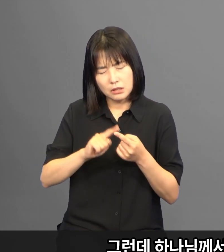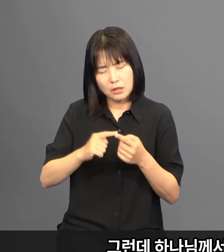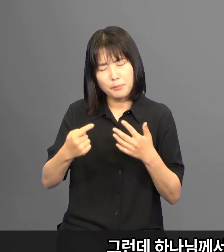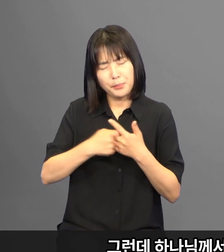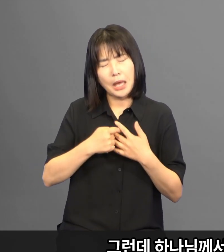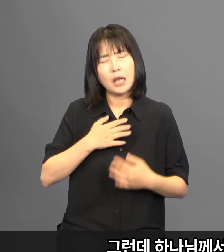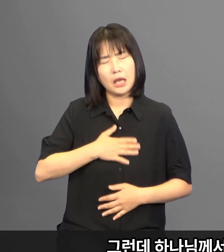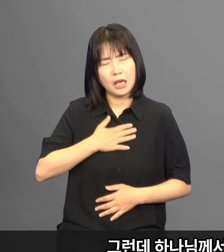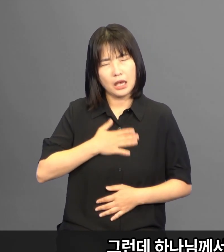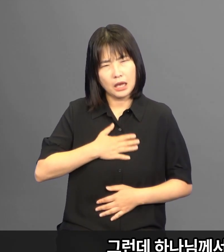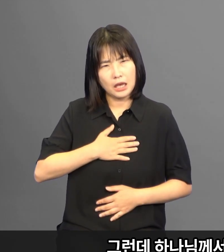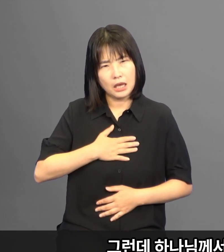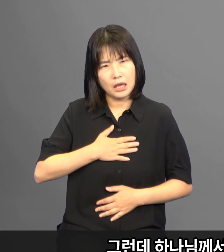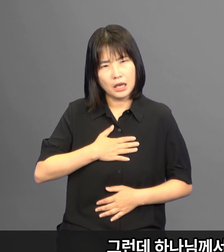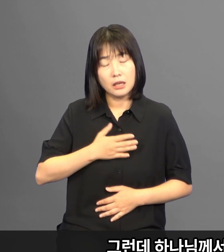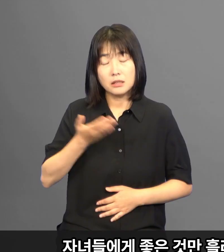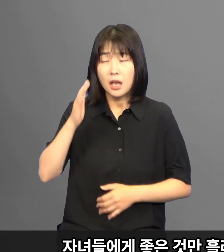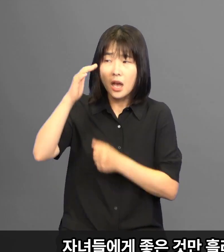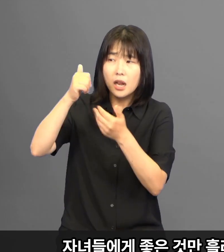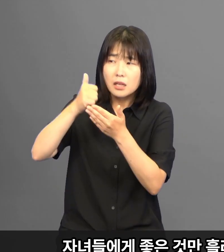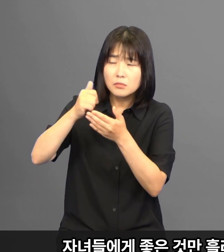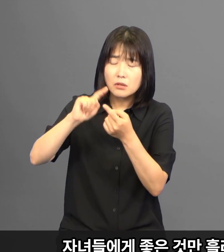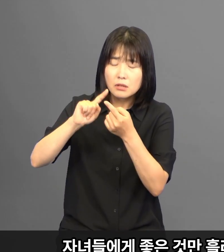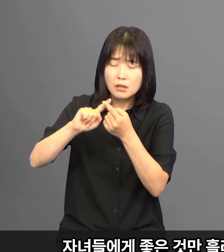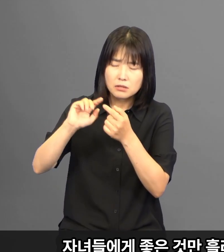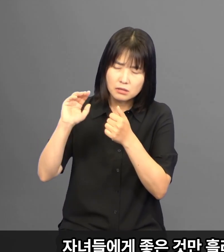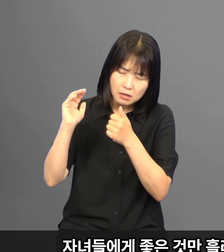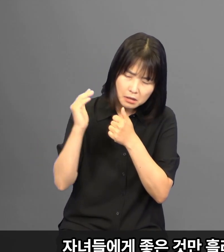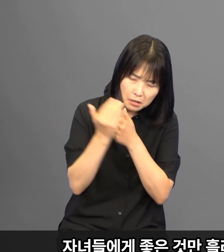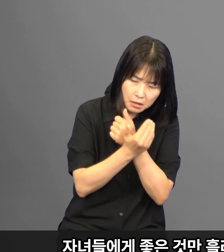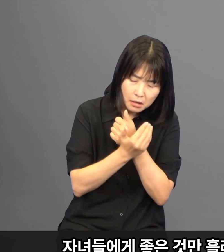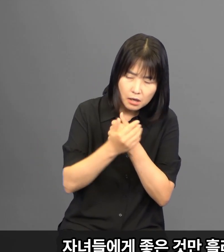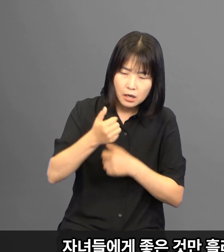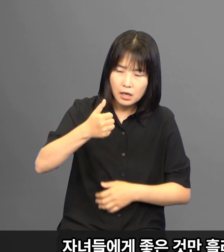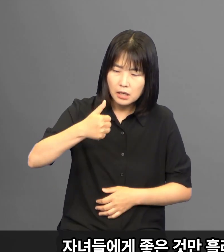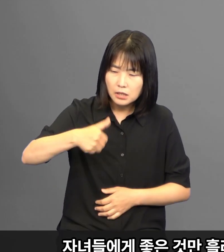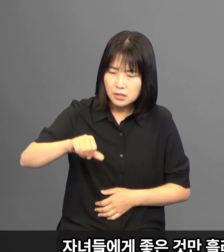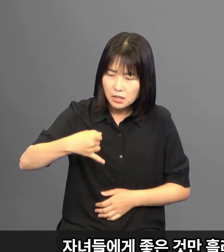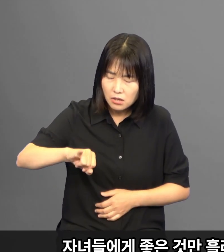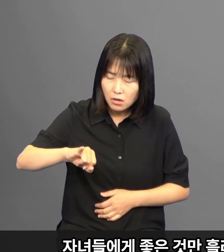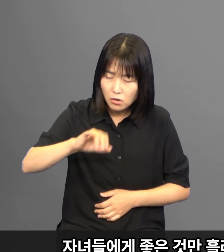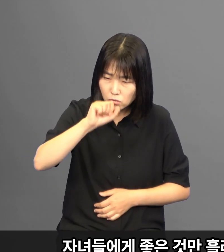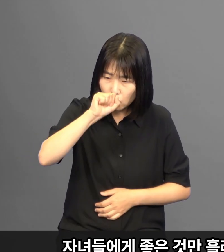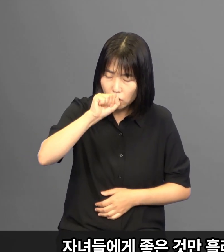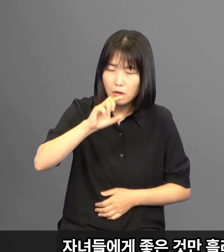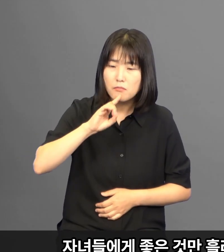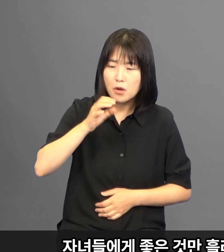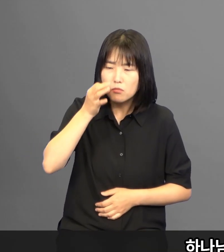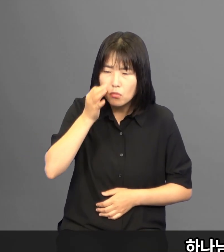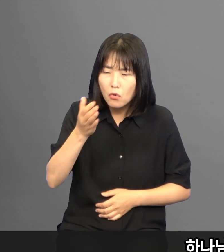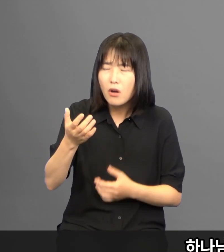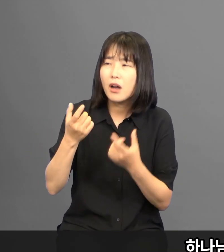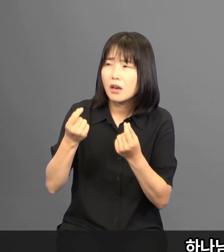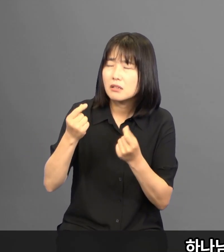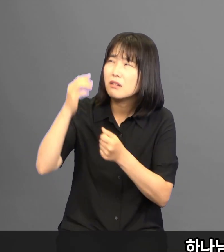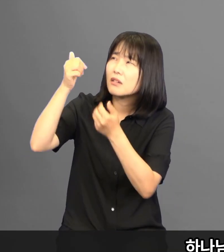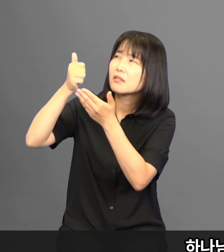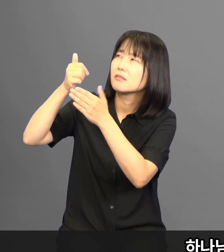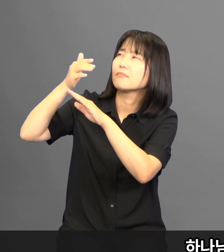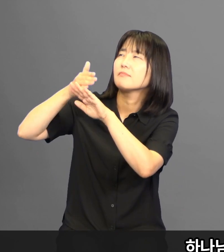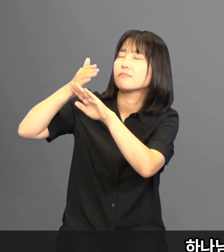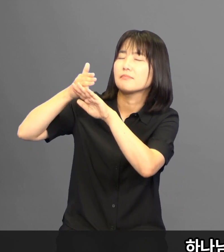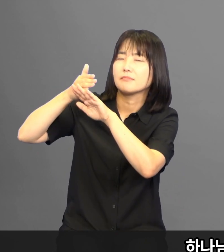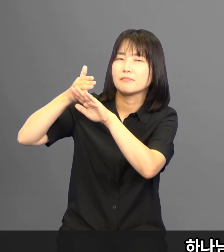근데 하나님께서 그런 것들은 가려주시고 자녀들에게 좋은 것만 흘러갈 수 있도록 해주신 것 같아서 하나님 감사합니다.